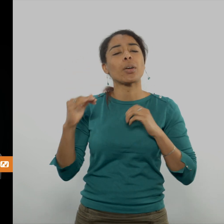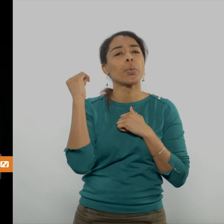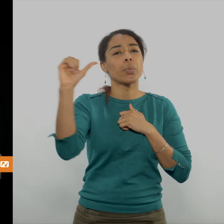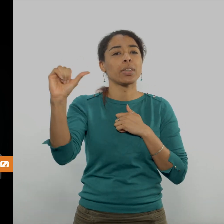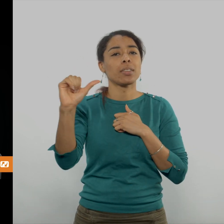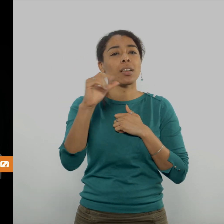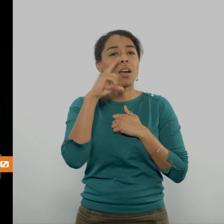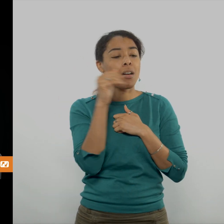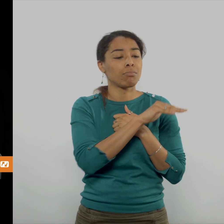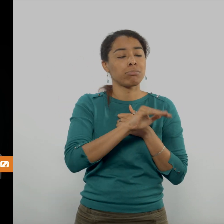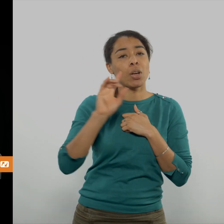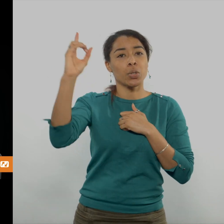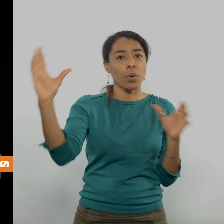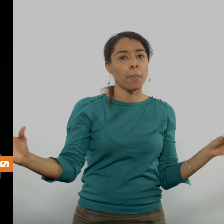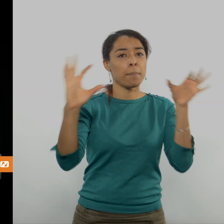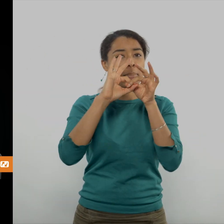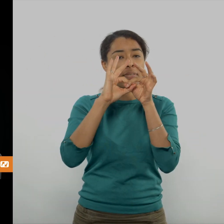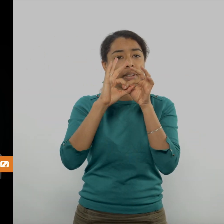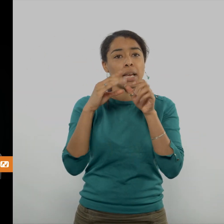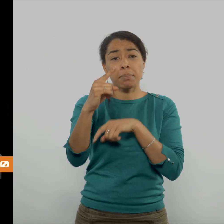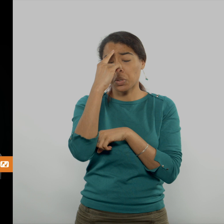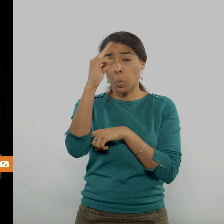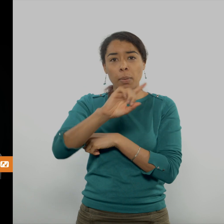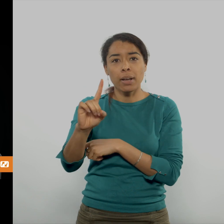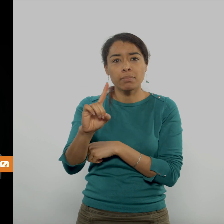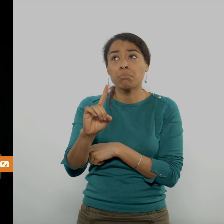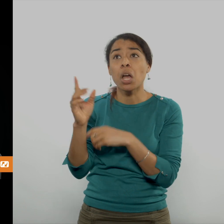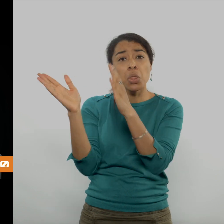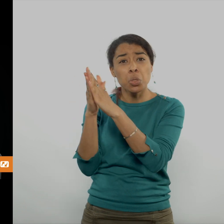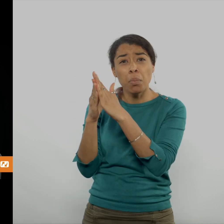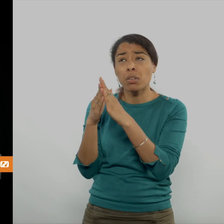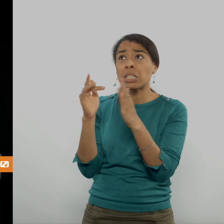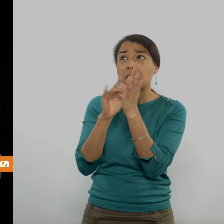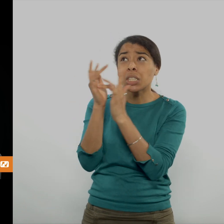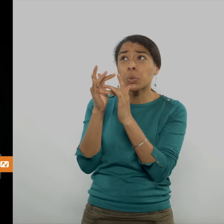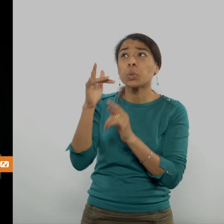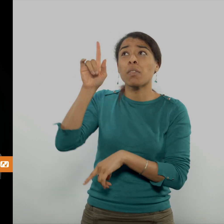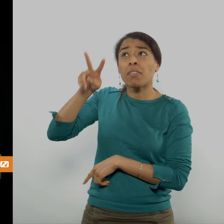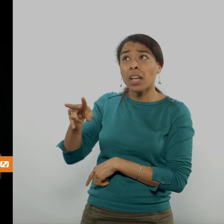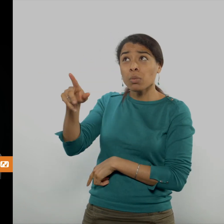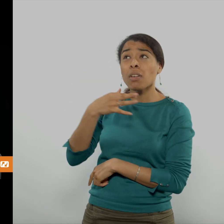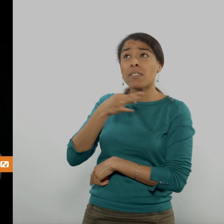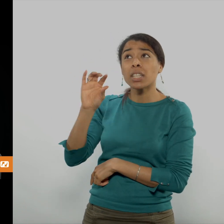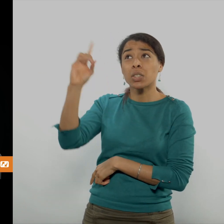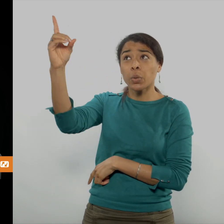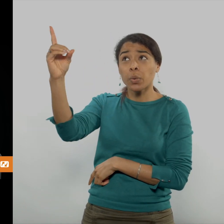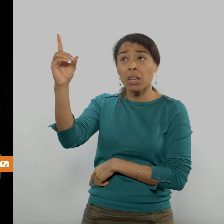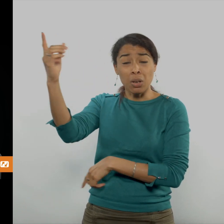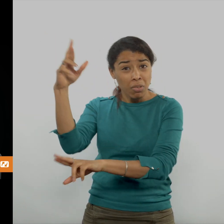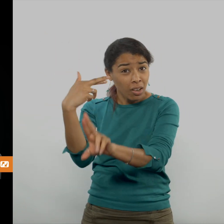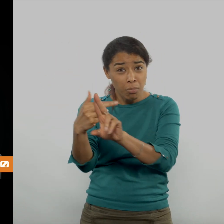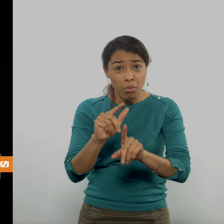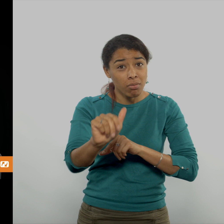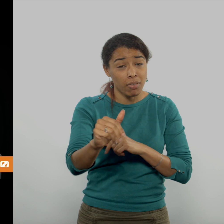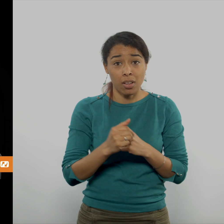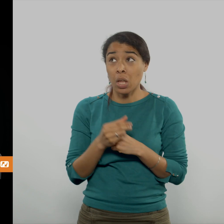crois pas à cela, fais au moins cette prière à savoir que Jésus, est-ce que tu es le Fils de Dieu? Et je t'assure qu'il t'apportera une réponse. Moi, aujourd'hui, il m'a